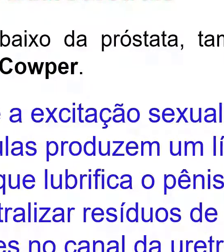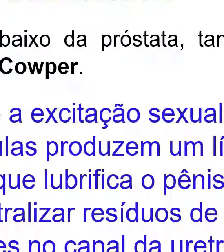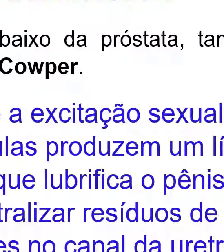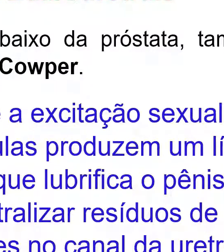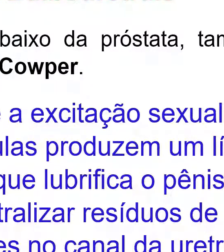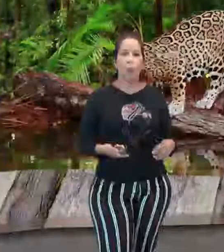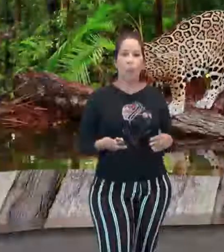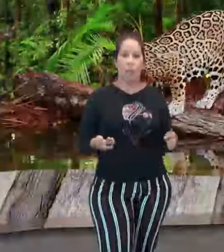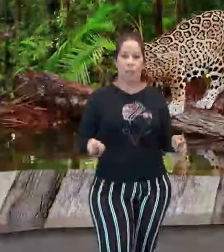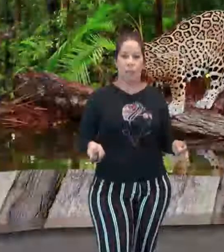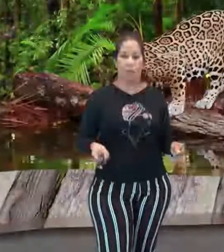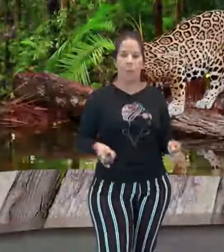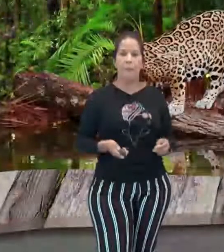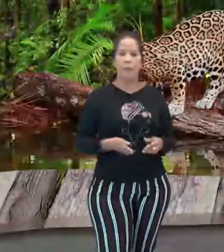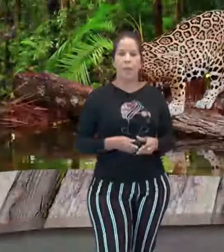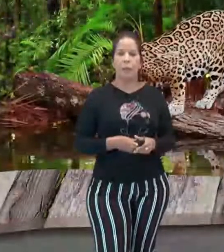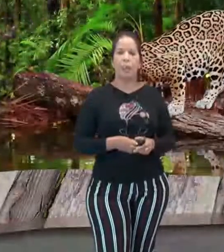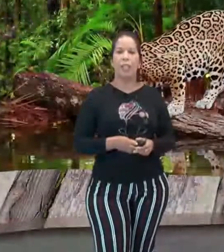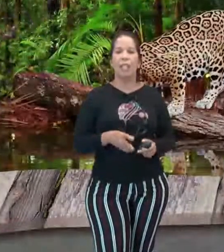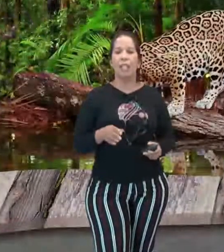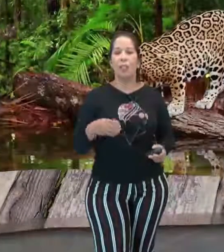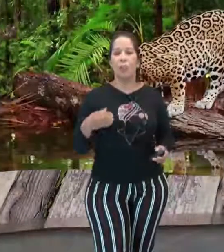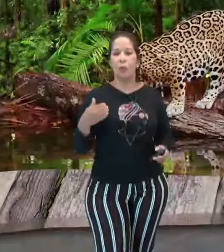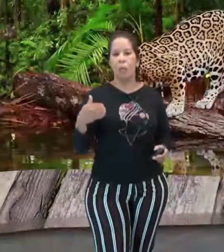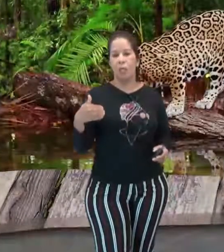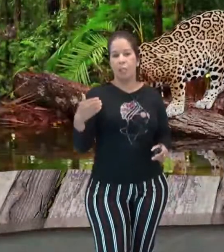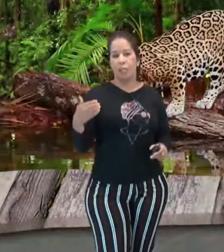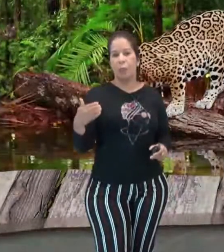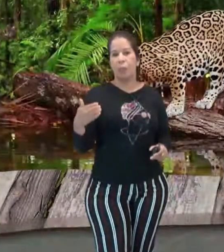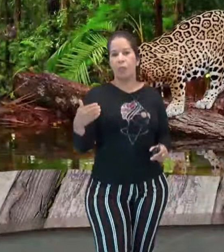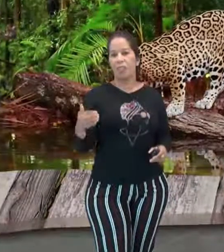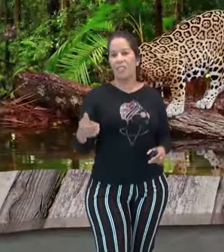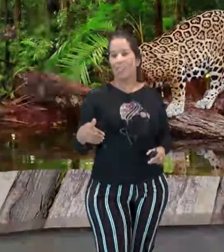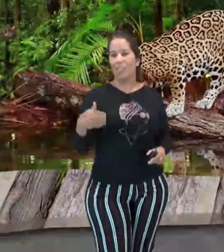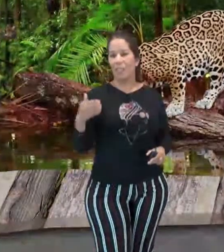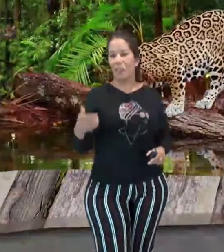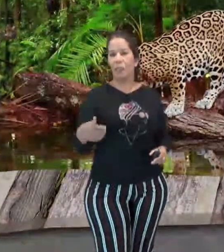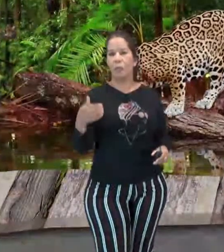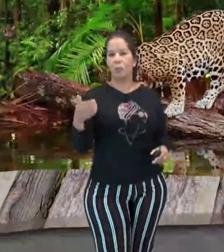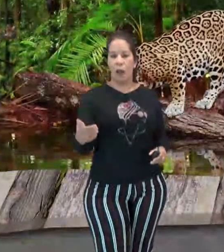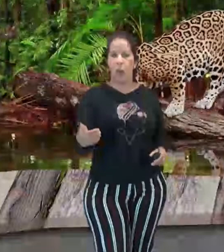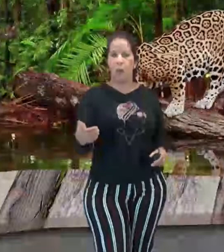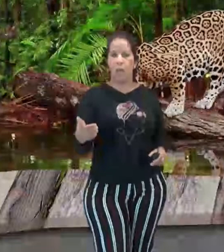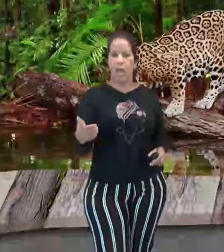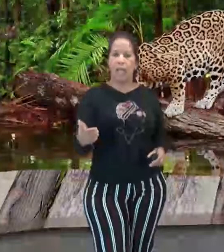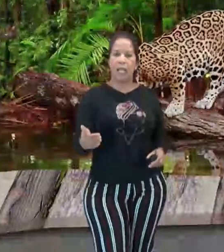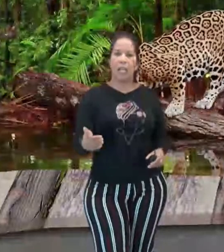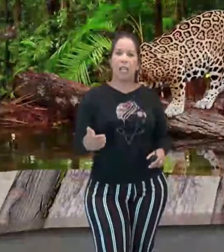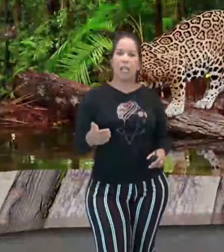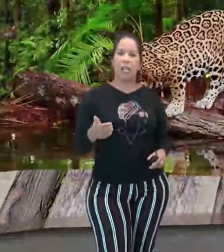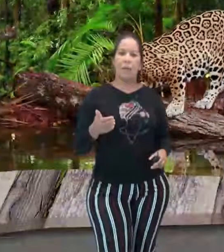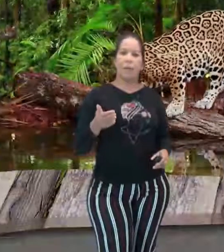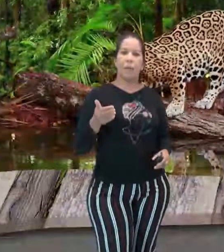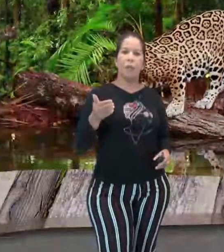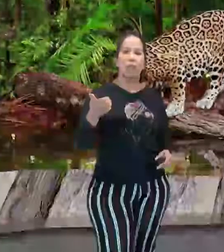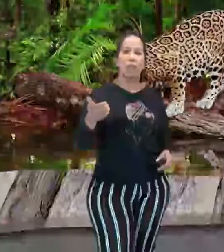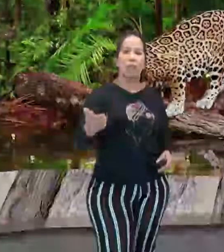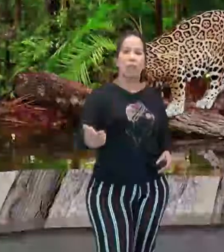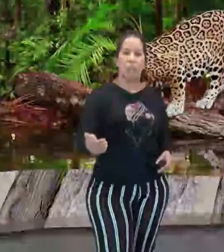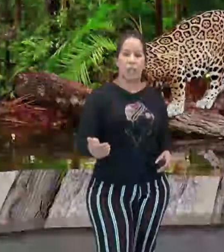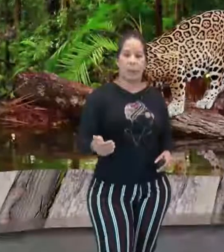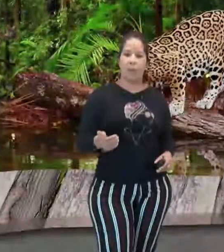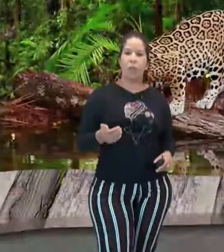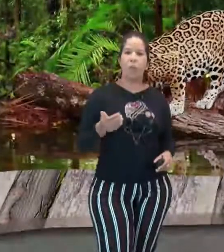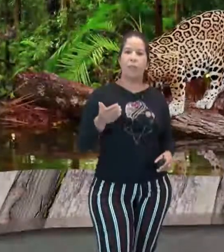aquela varredura mesmo, tá? Então, no início do processo de excitação sexual, aquele primeiro